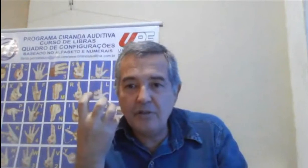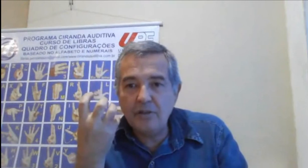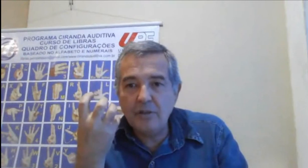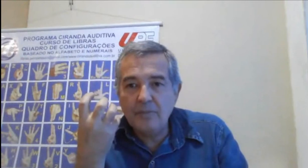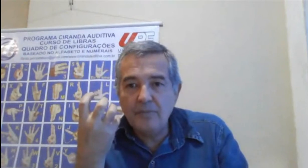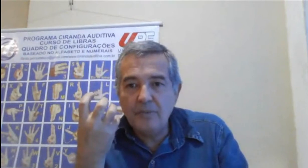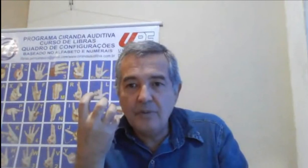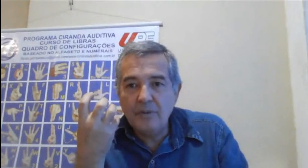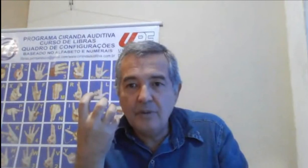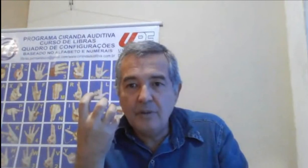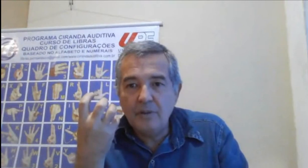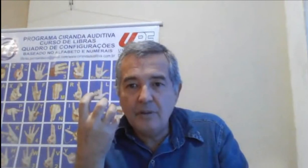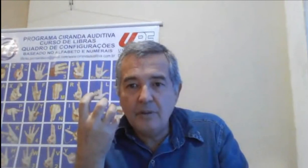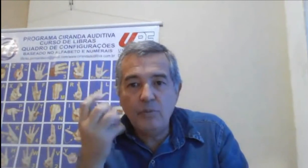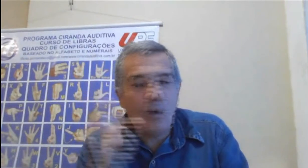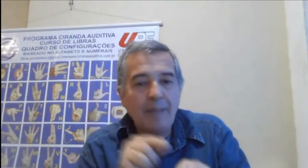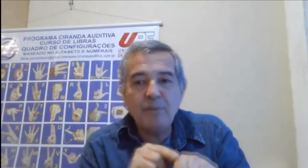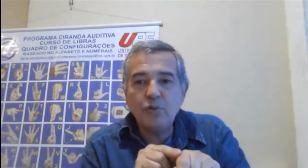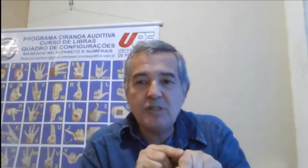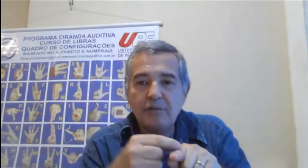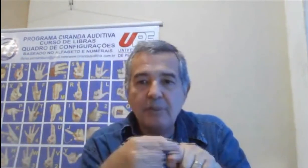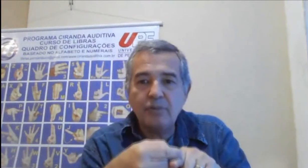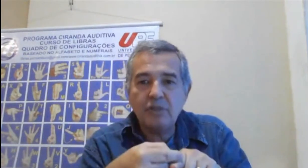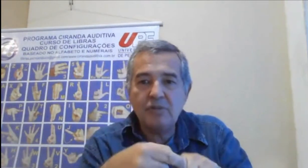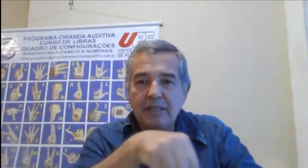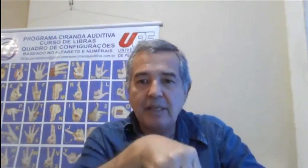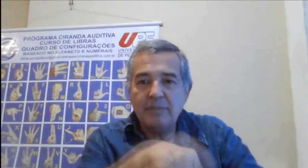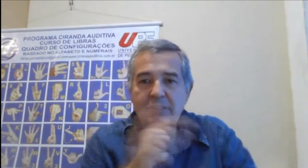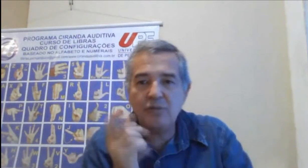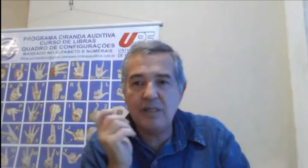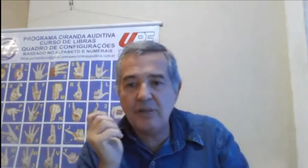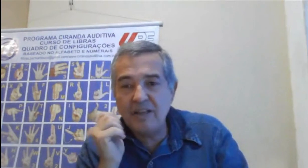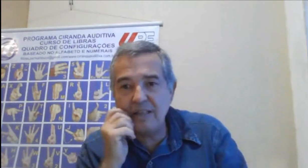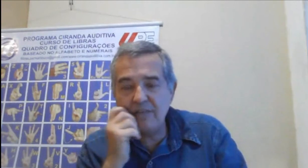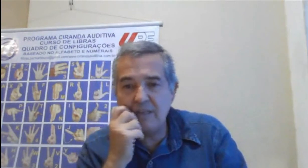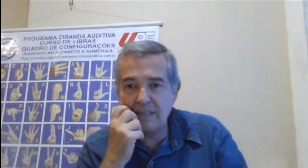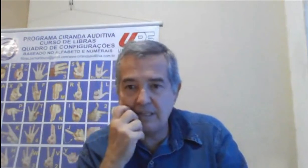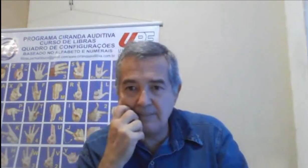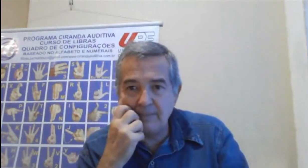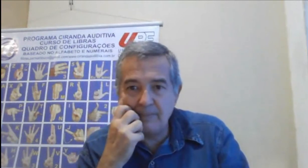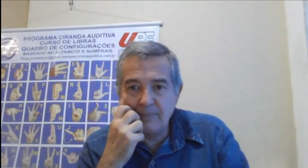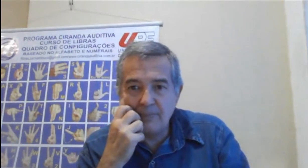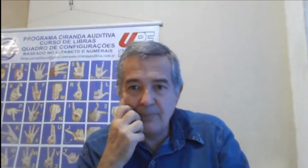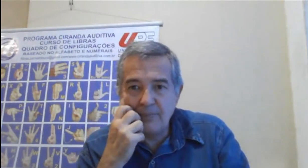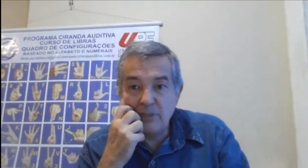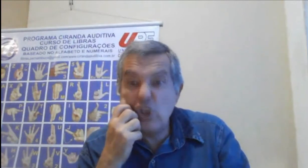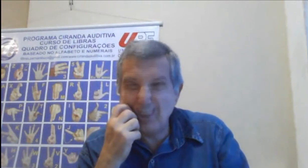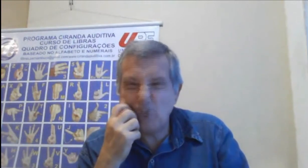diferente. Não é o rabinho do inseto, a pontinha do inseto, a cabecinha do inseto que vai dar a diferença. E eu